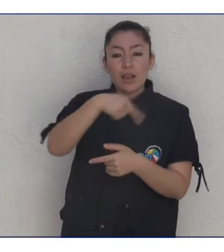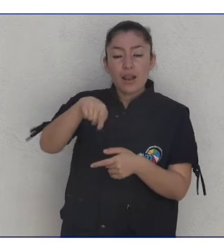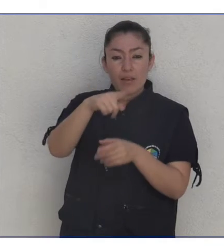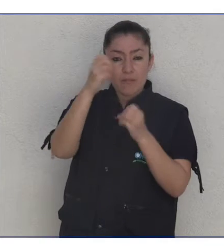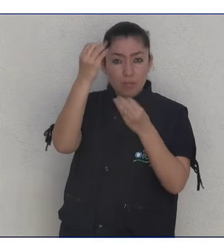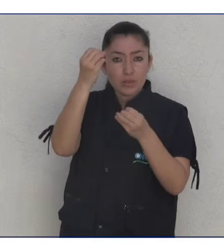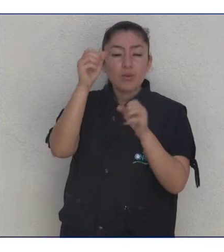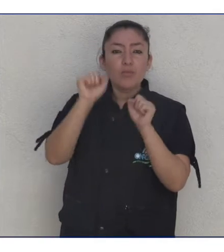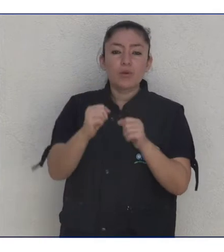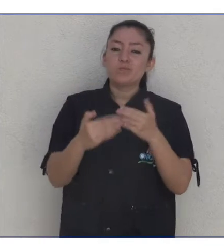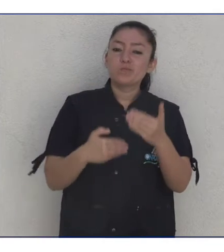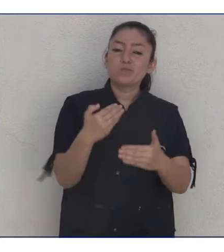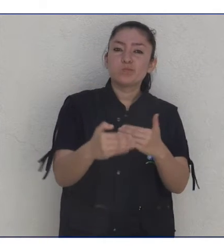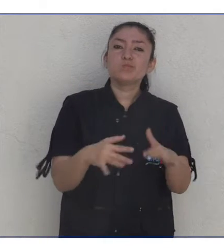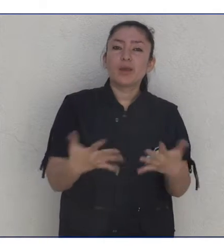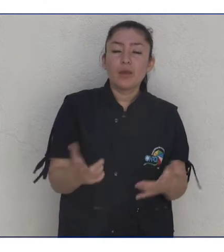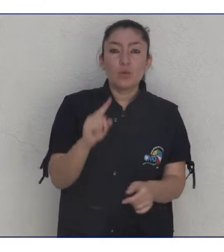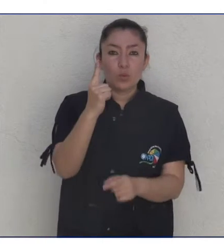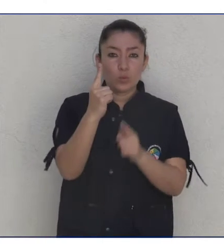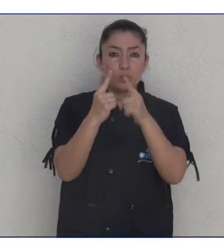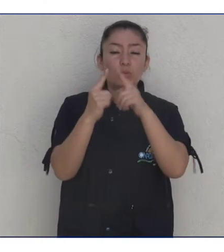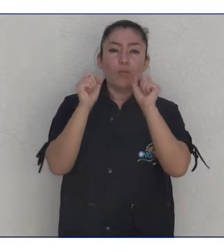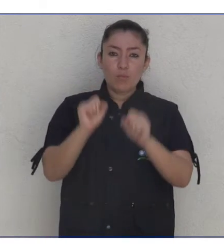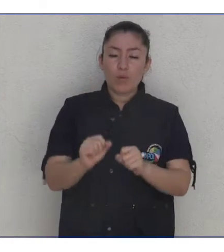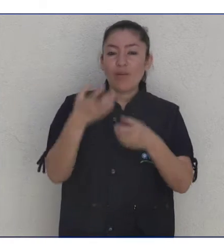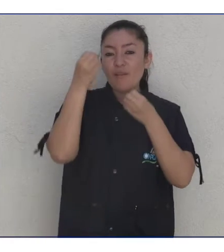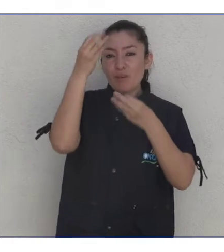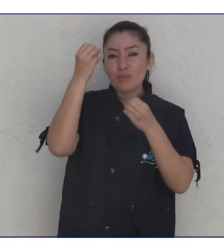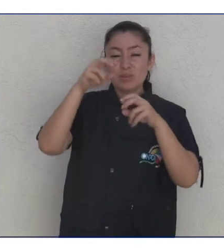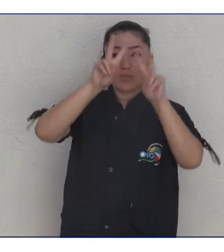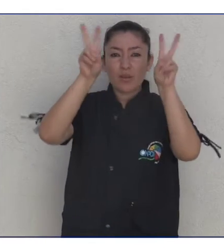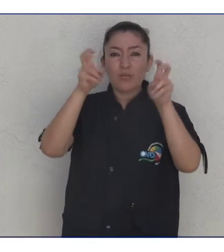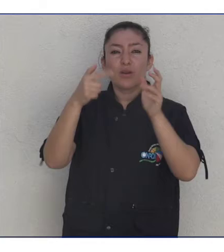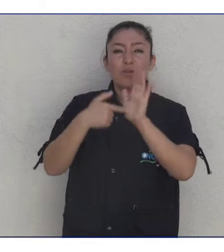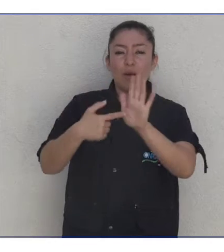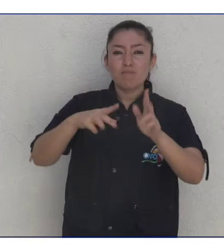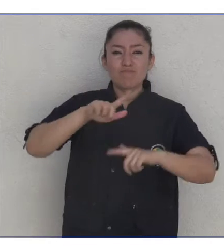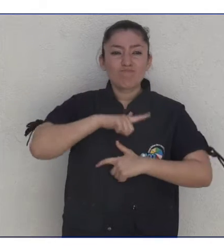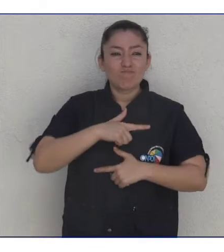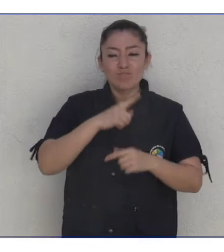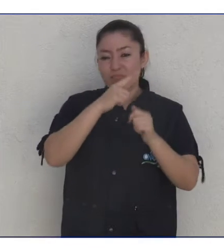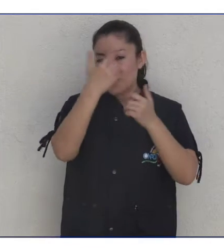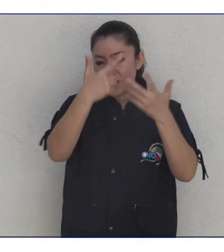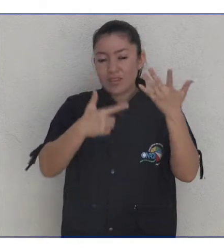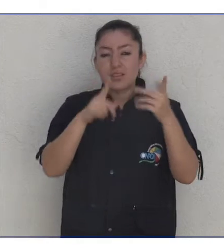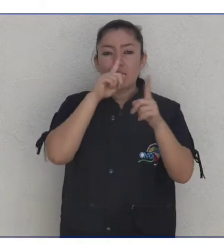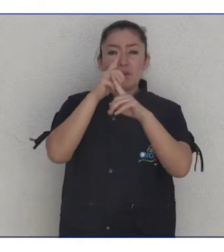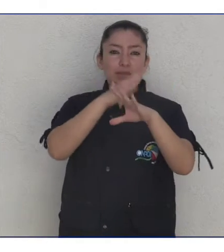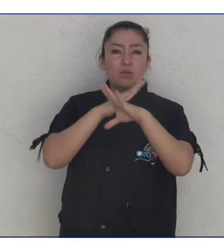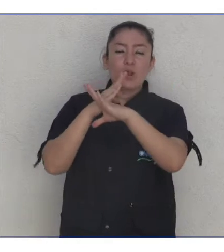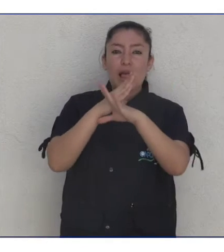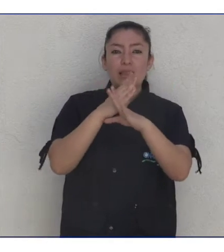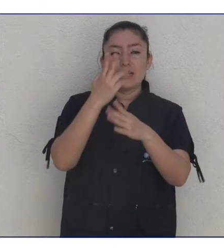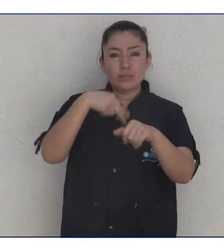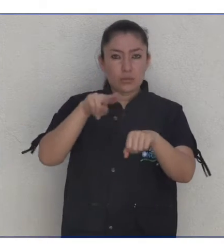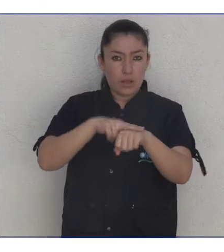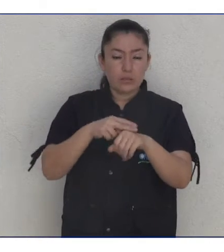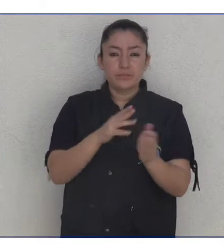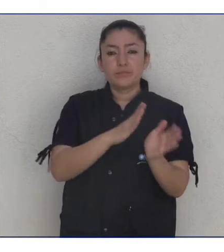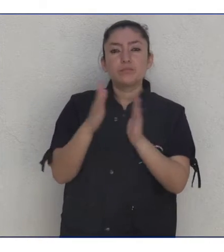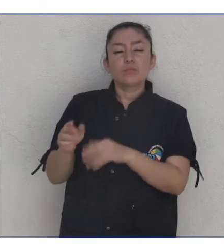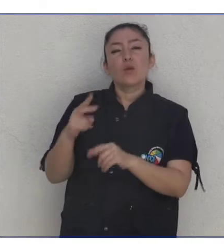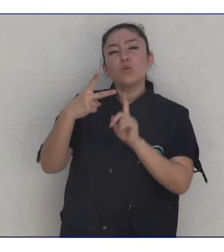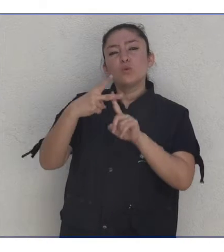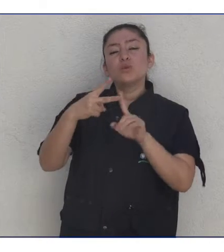información reservada la siguiente. 1. La información relacionada con asuntos militares clasificados como de seguridad nacional.